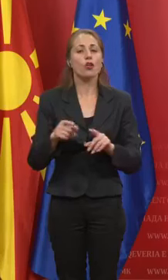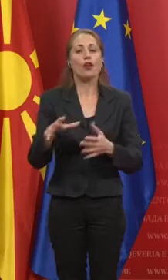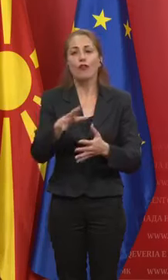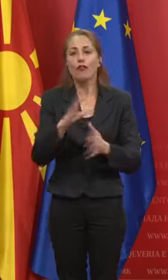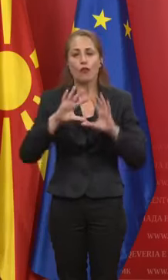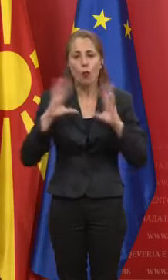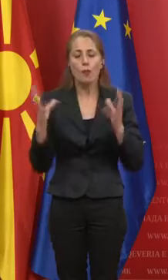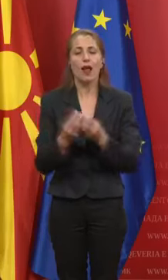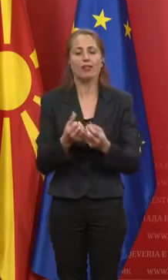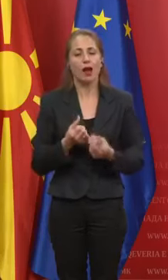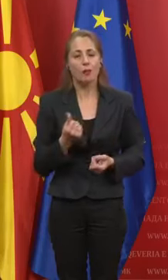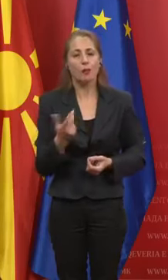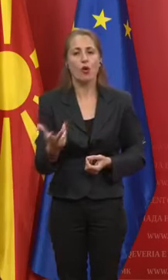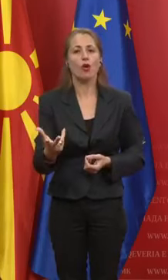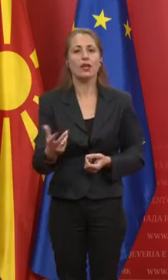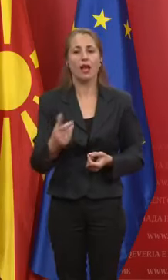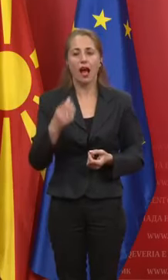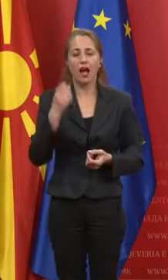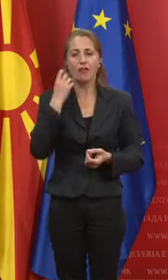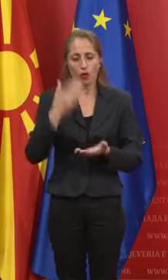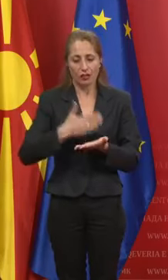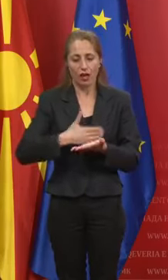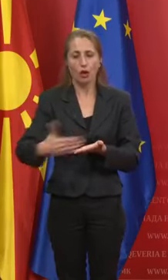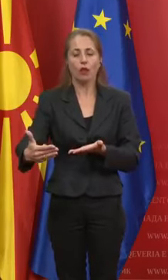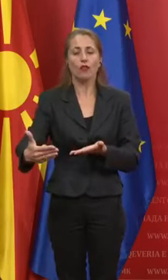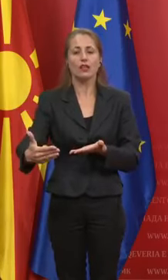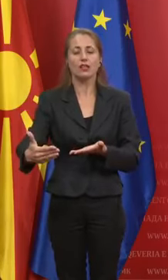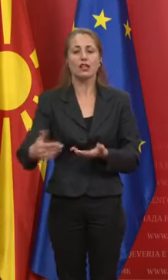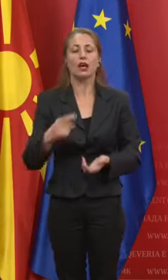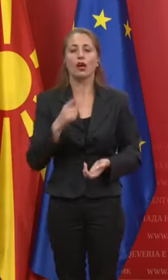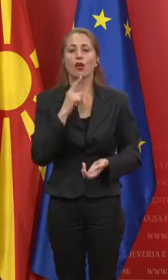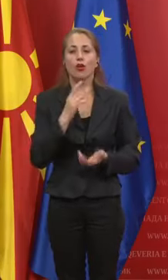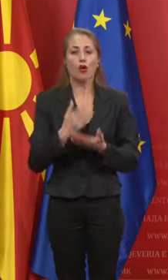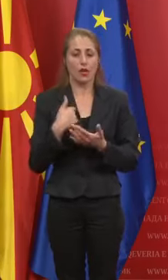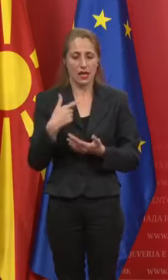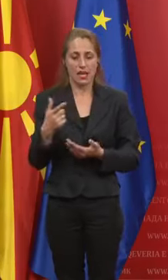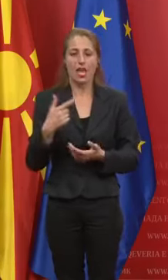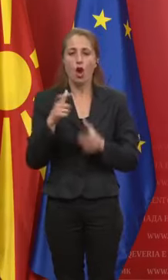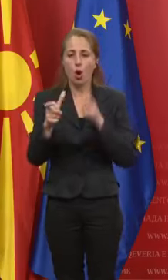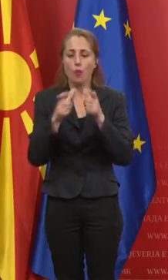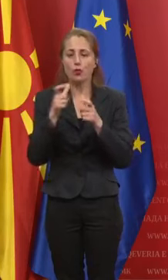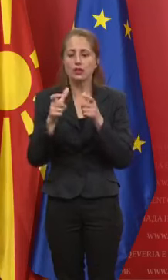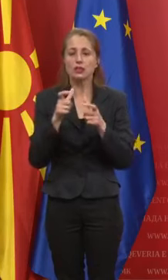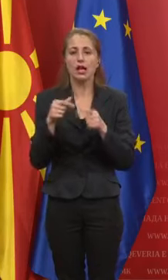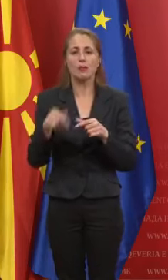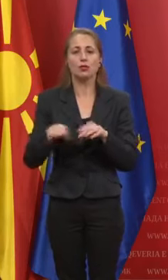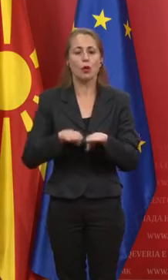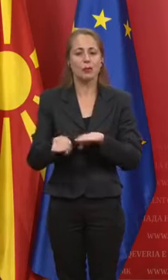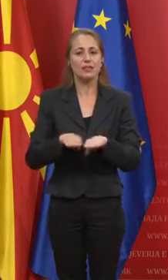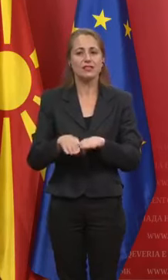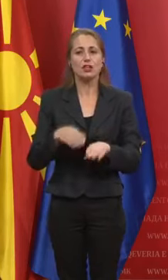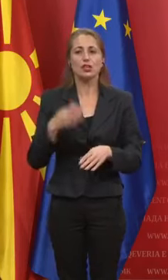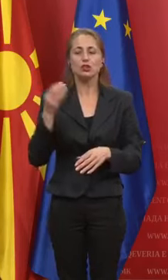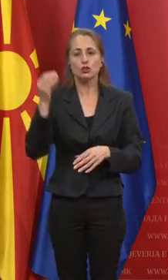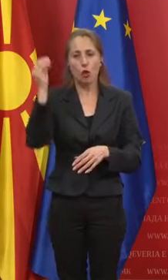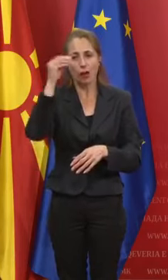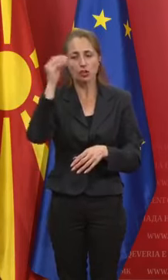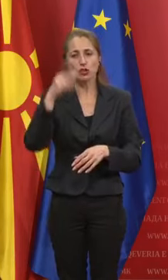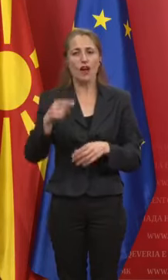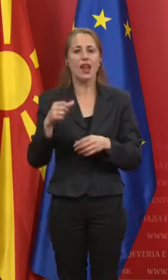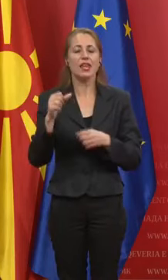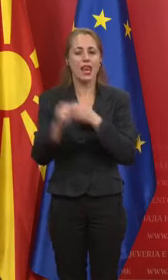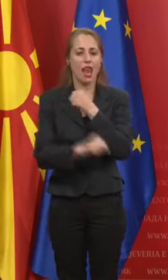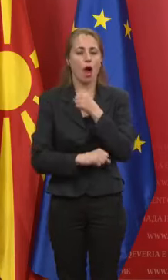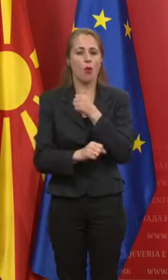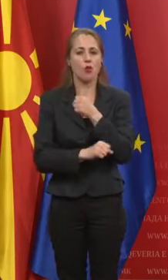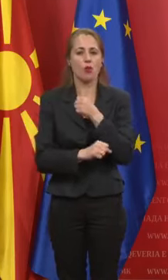следните денови тој процес кој комуницираме со Министерството за образование и наука, дека ќе го